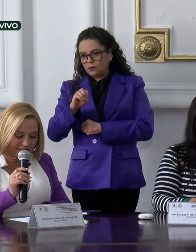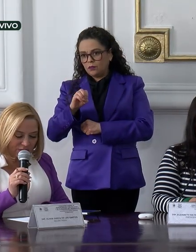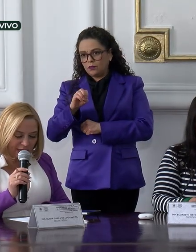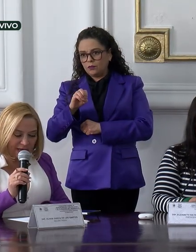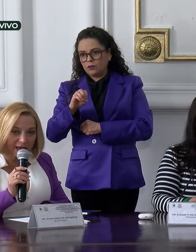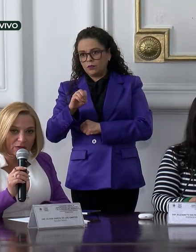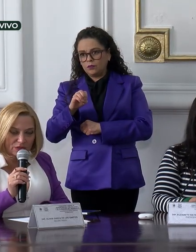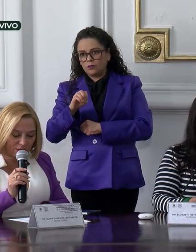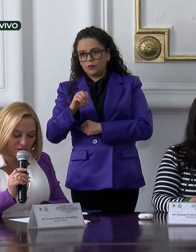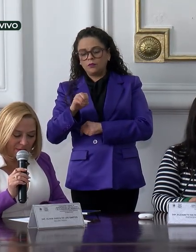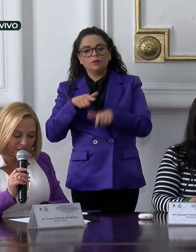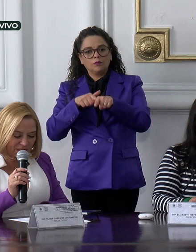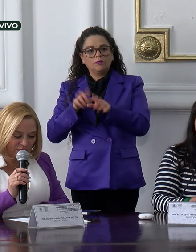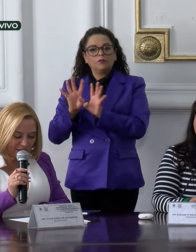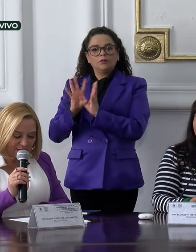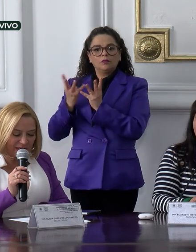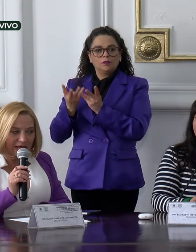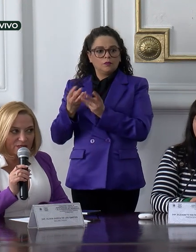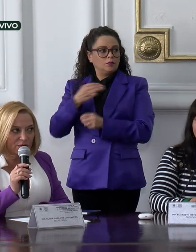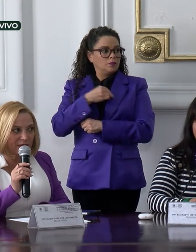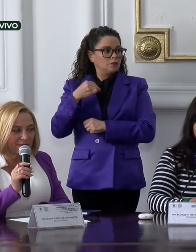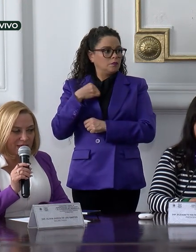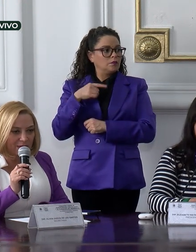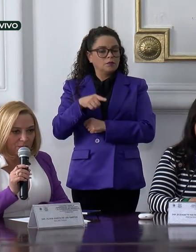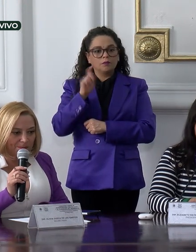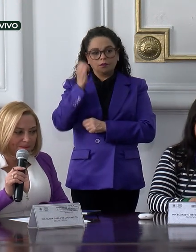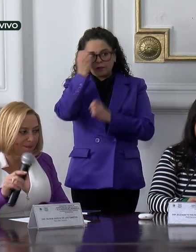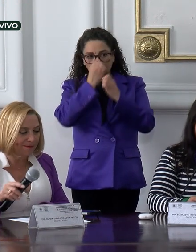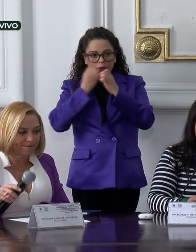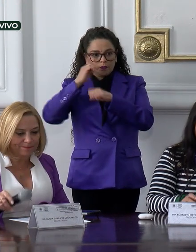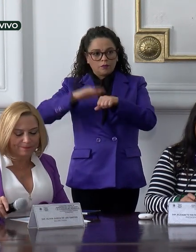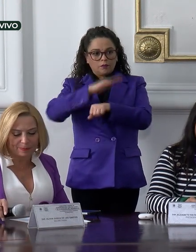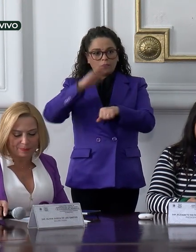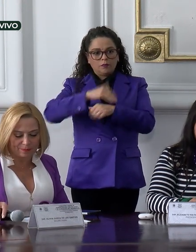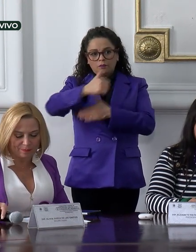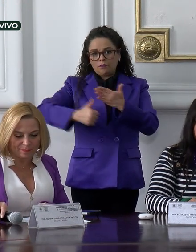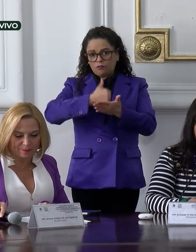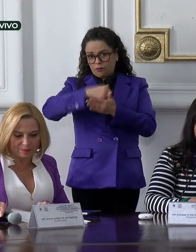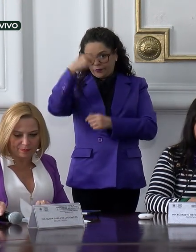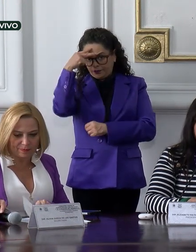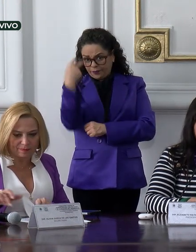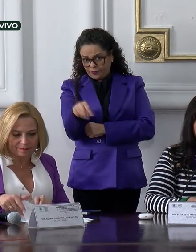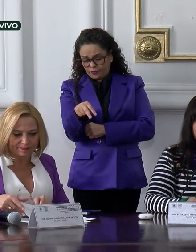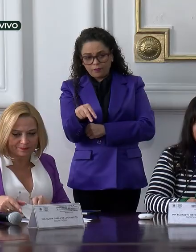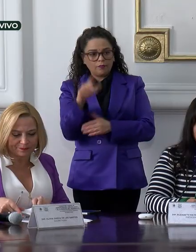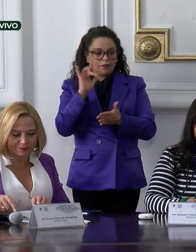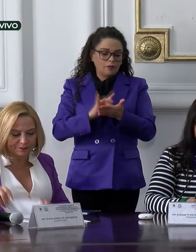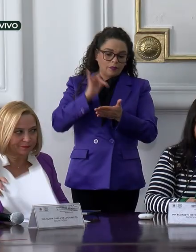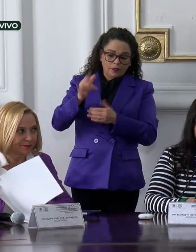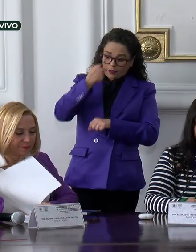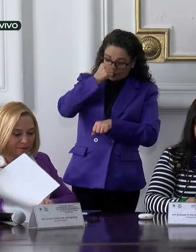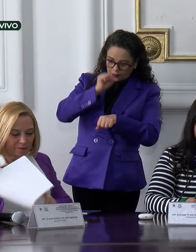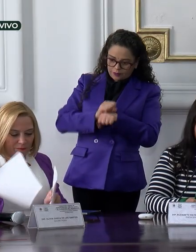periodo adicional el Consejo de Evaluación de la Ciudad de México. Muchas gracias, diputada secretaria. Toda vez que el proyecto